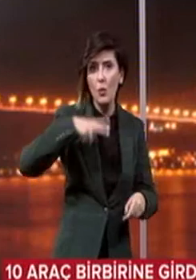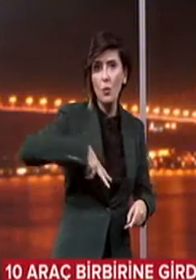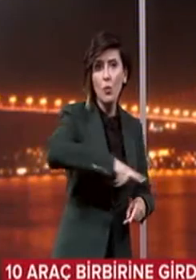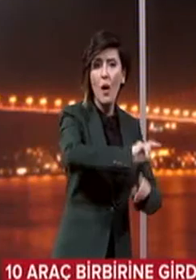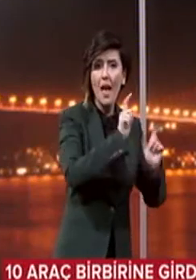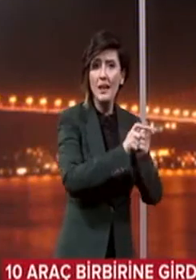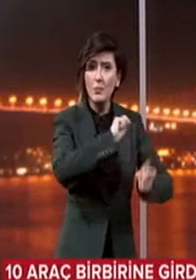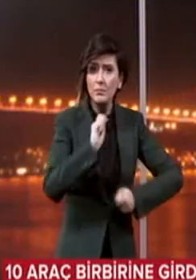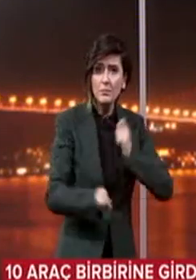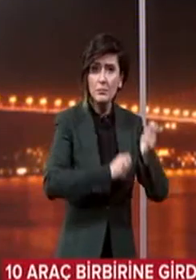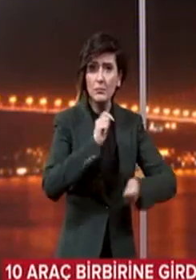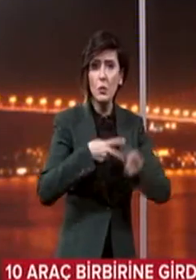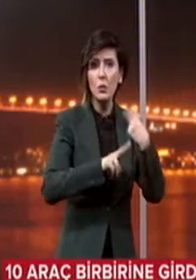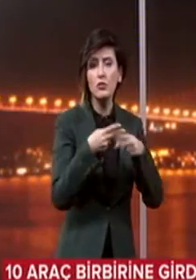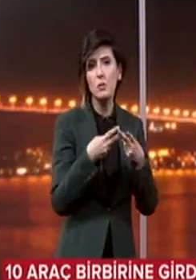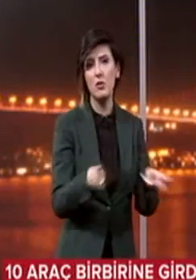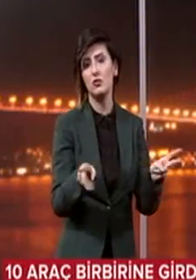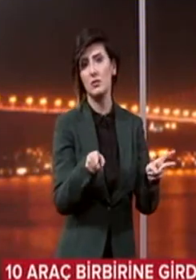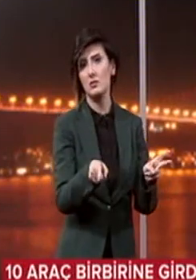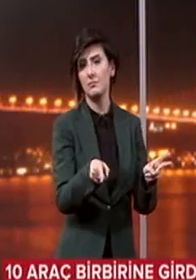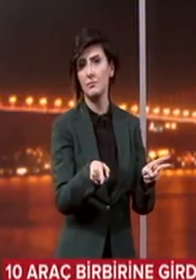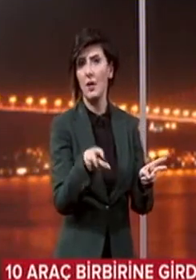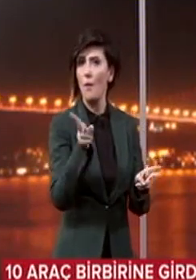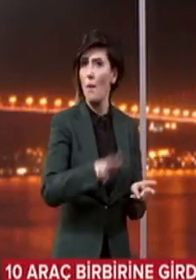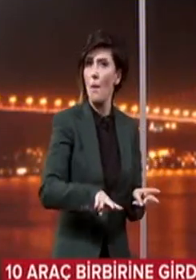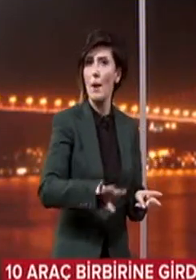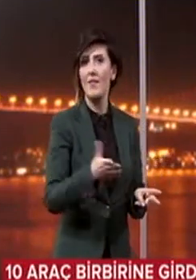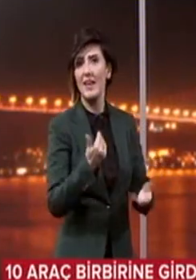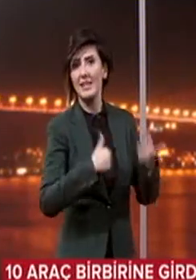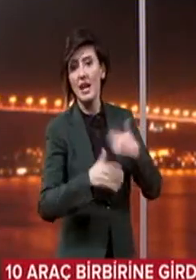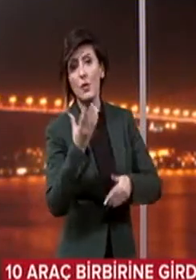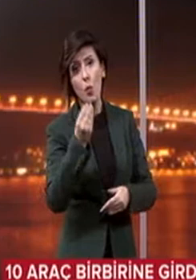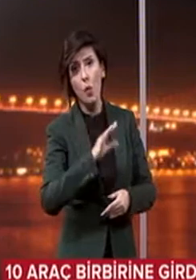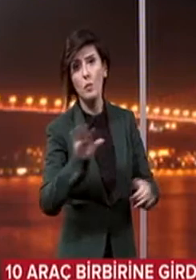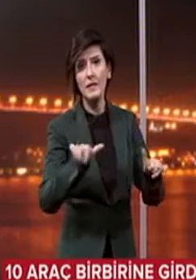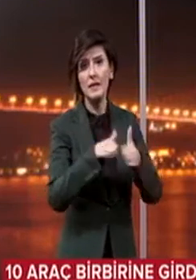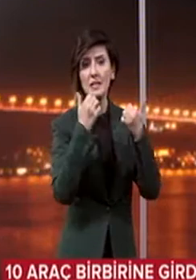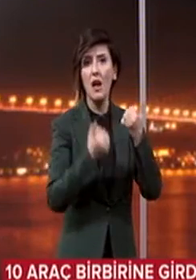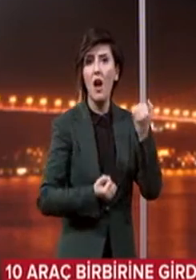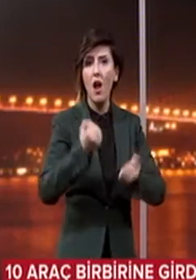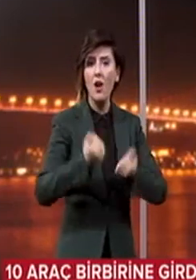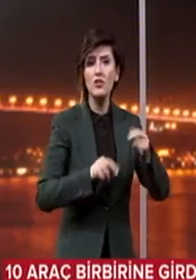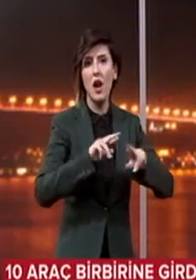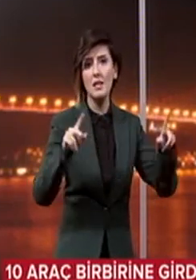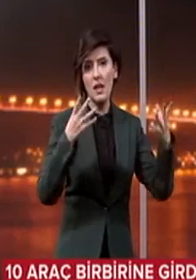çalışmaları sonucunda ulaşıma açıldı. Ölen ya da yaralananın olmadığı kazada araçlarda hasar meydana geldi.